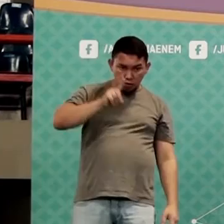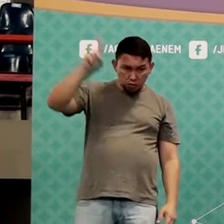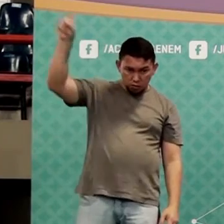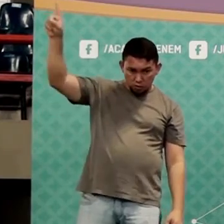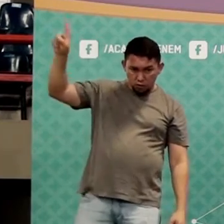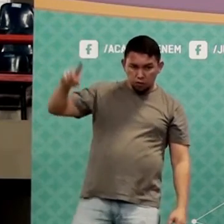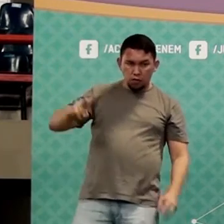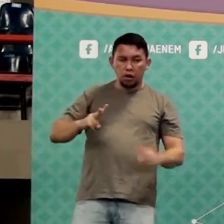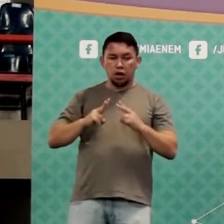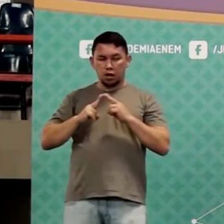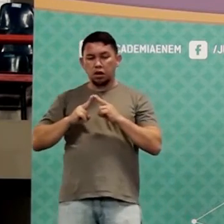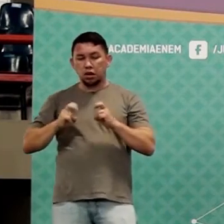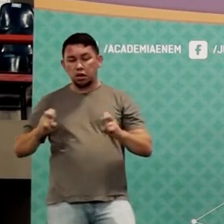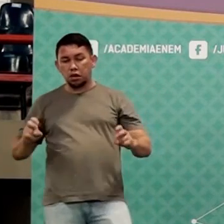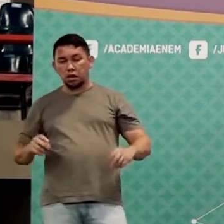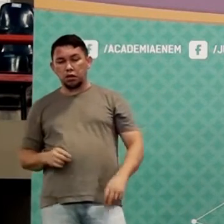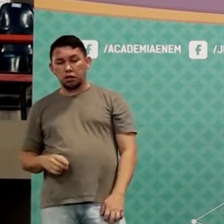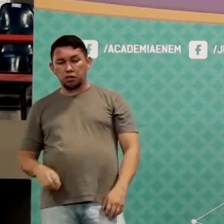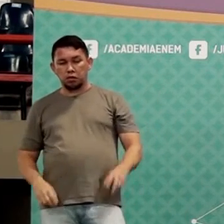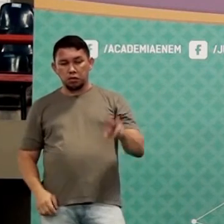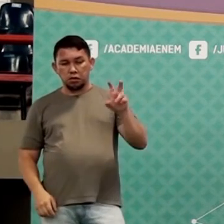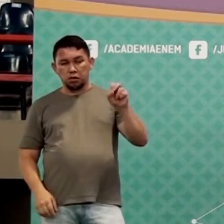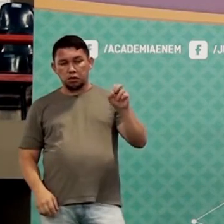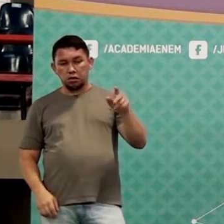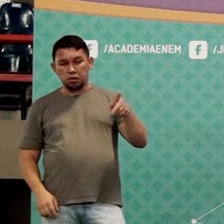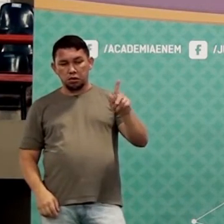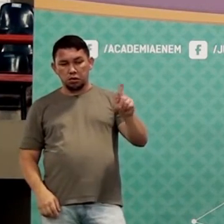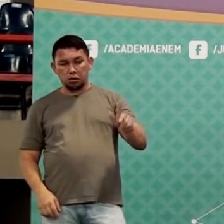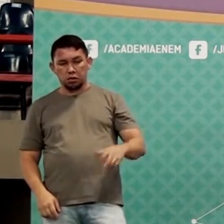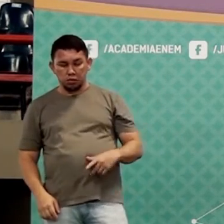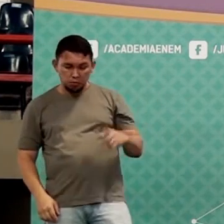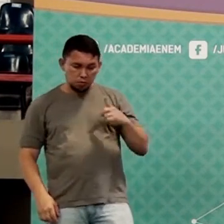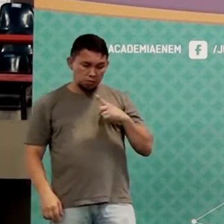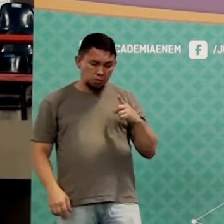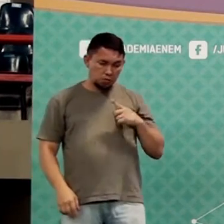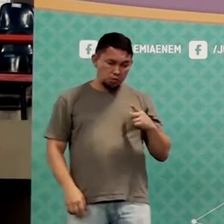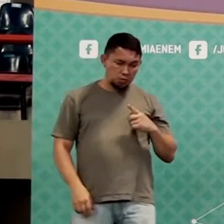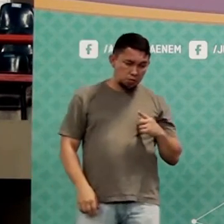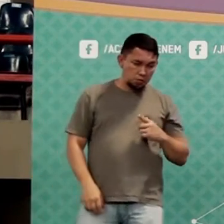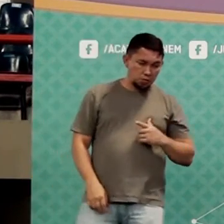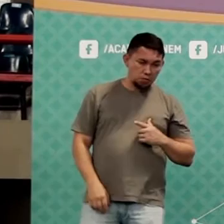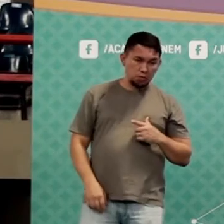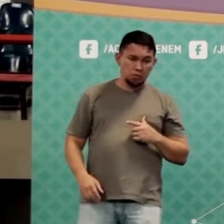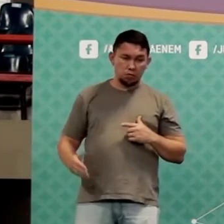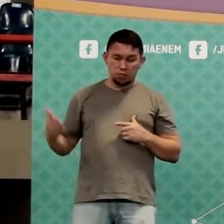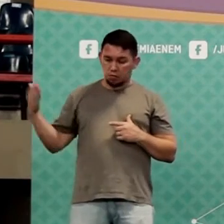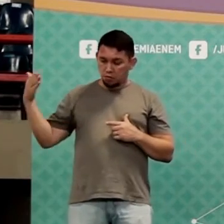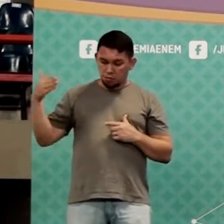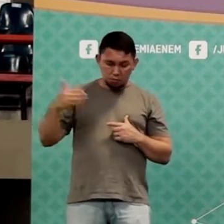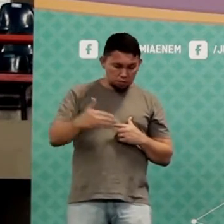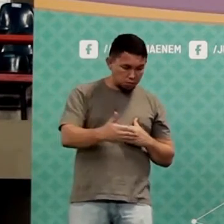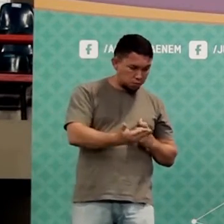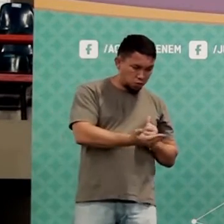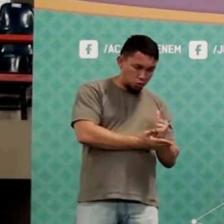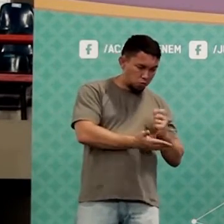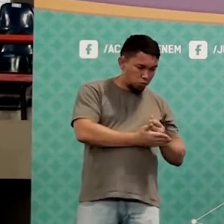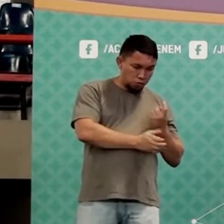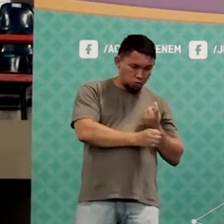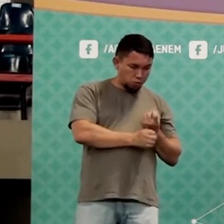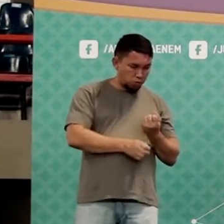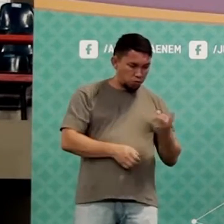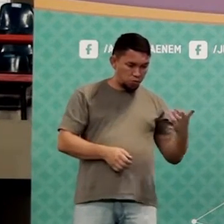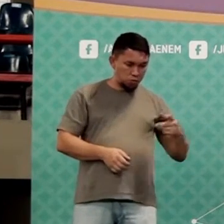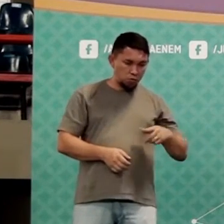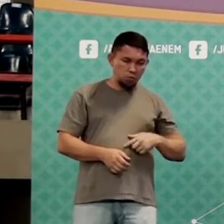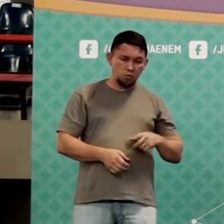castanha lá em Brasília, R$50. A negada sai daqui e leva não sei quantos quilos de castanha,